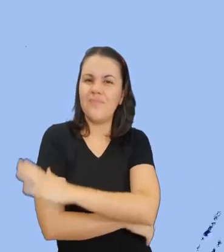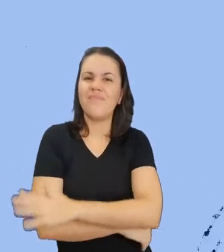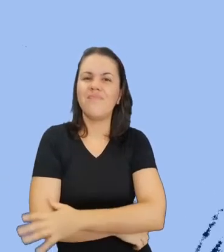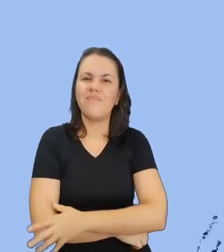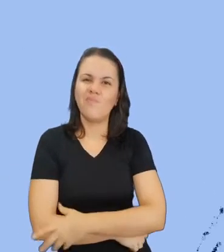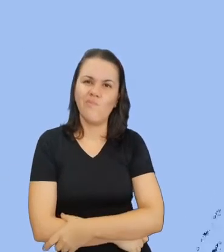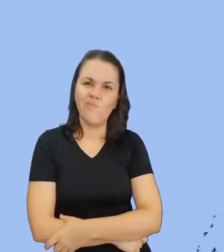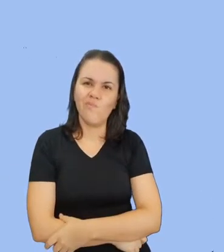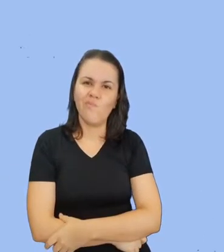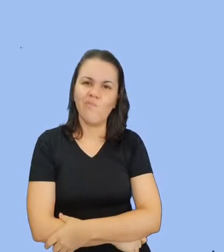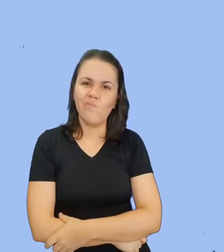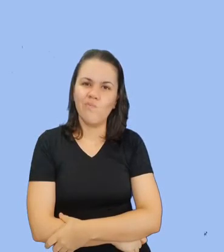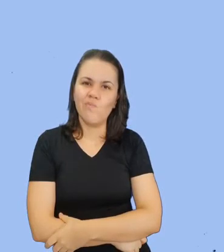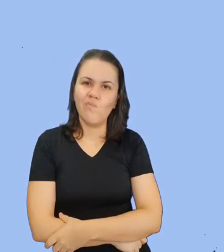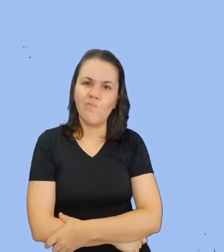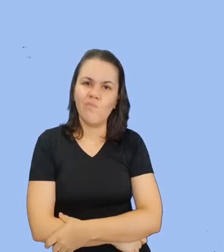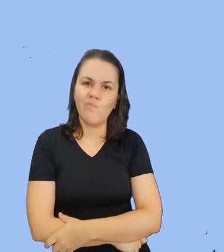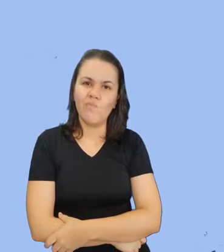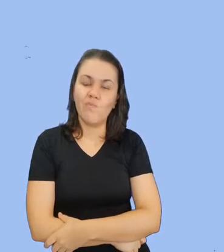completamente desprezados.